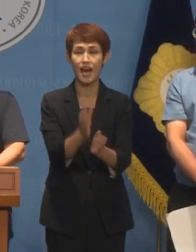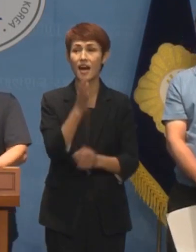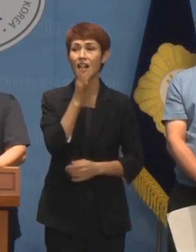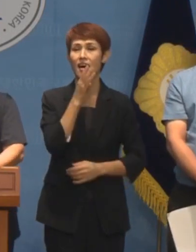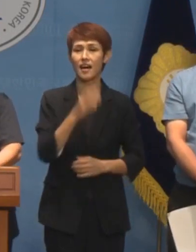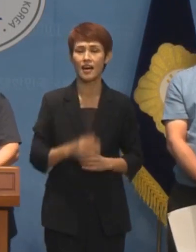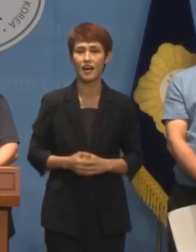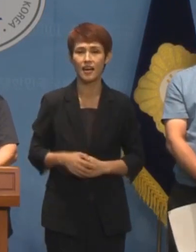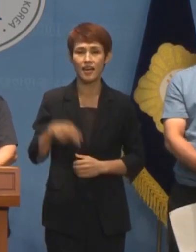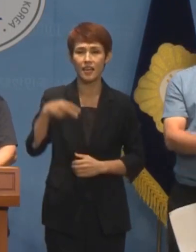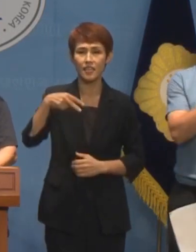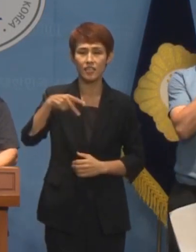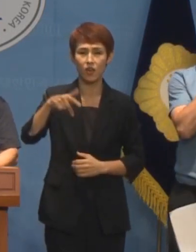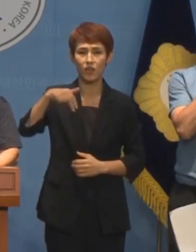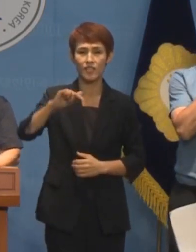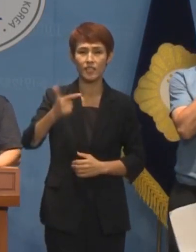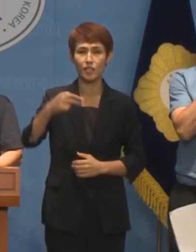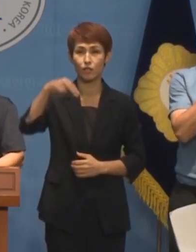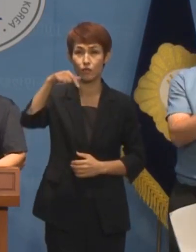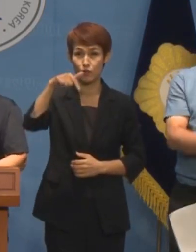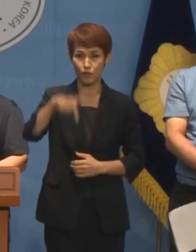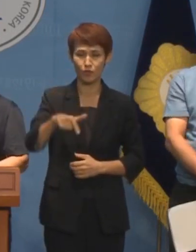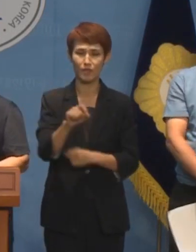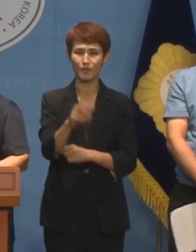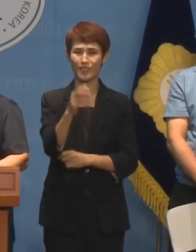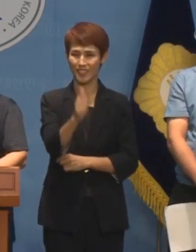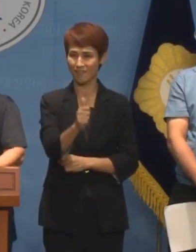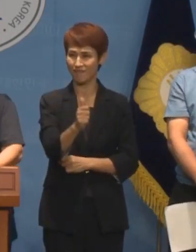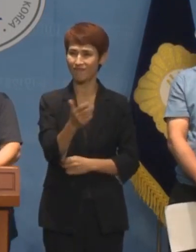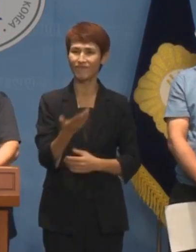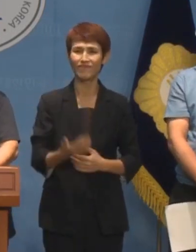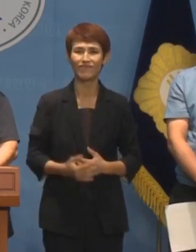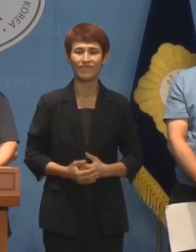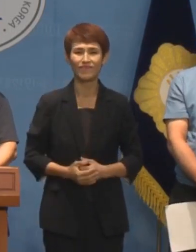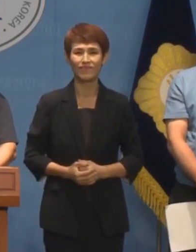죄송합니다. 서진수 양평경실련 사무장님 참여해 주셨습니다.